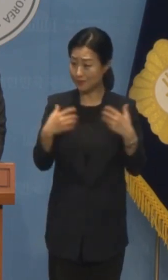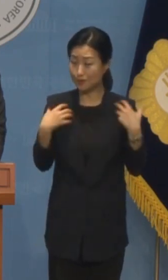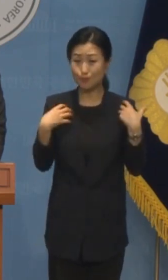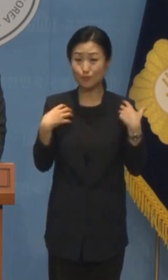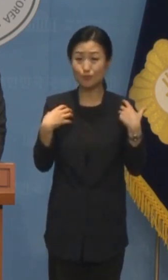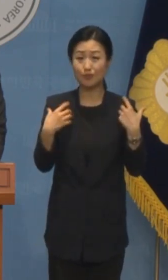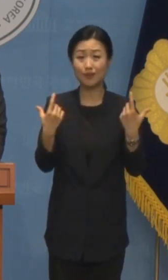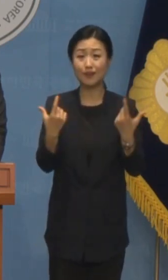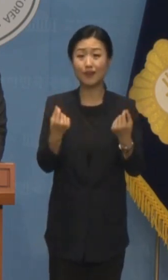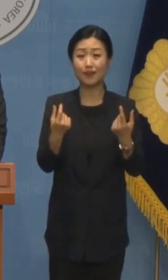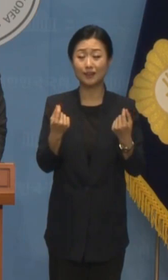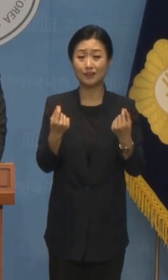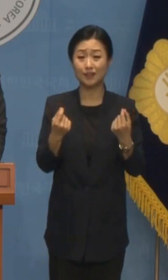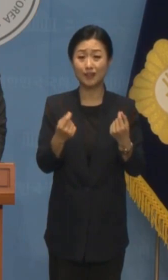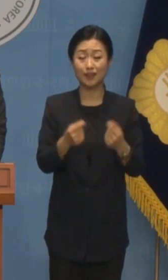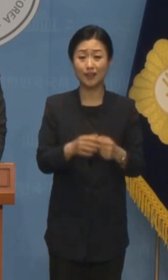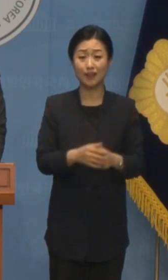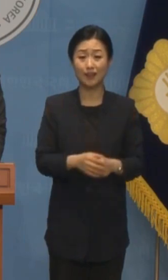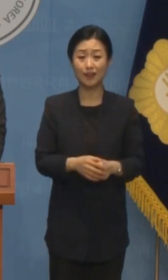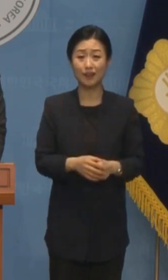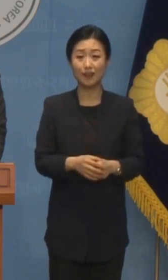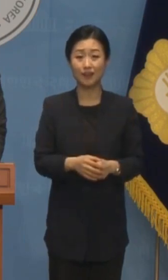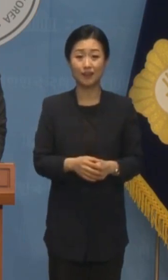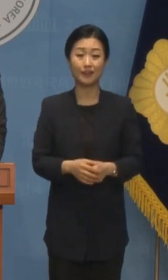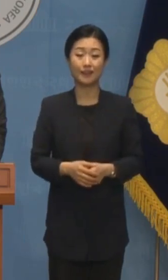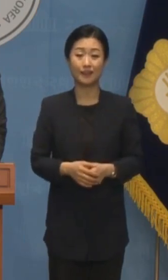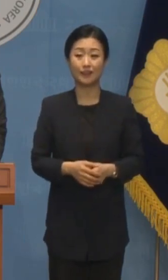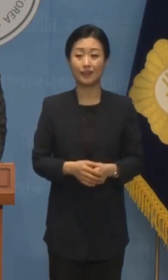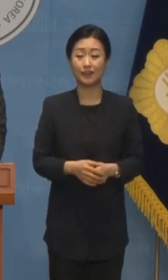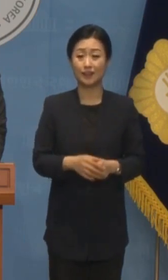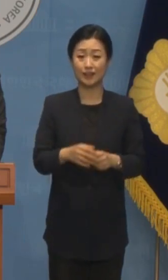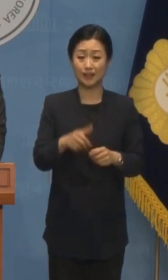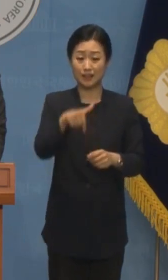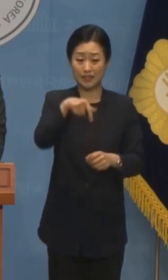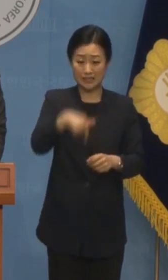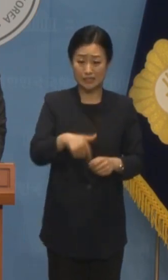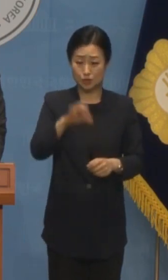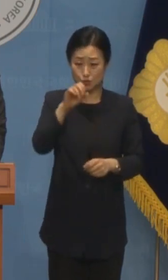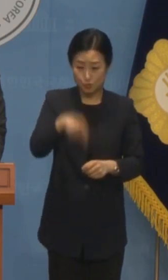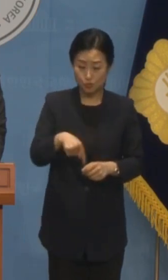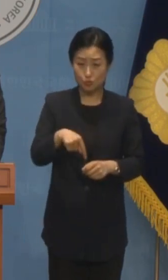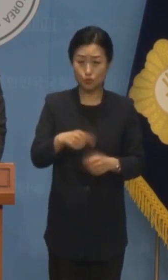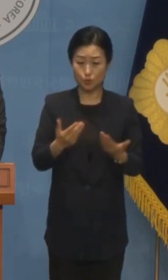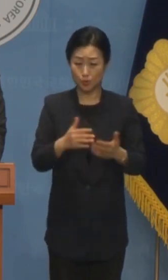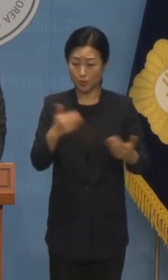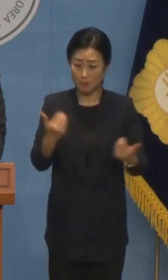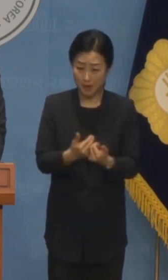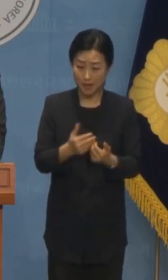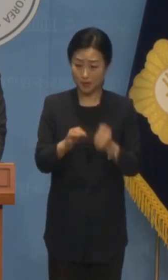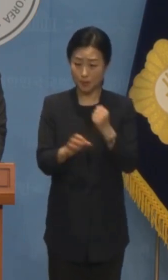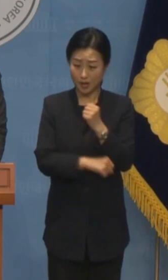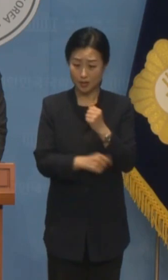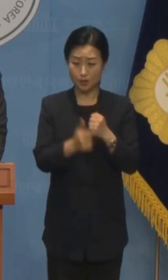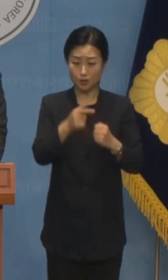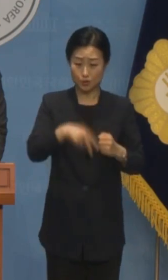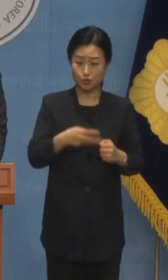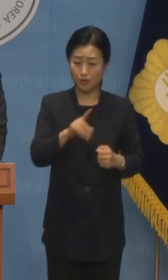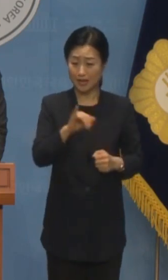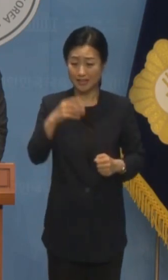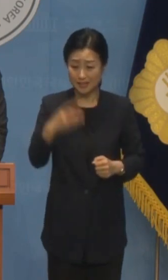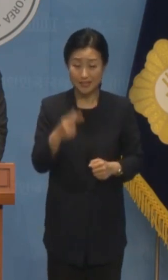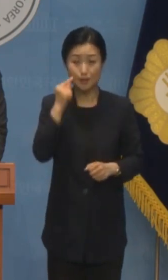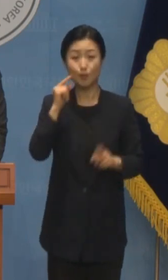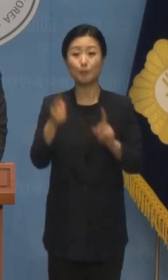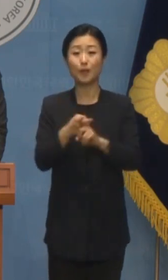만주국 정부로 만들 속셈입니다 구 반노동 횡령 뉴라이트 일